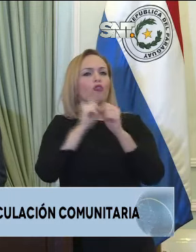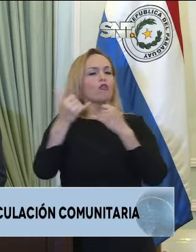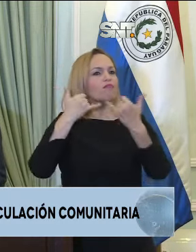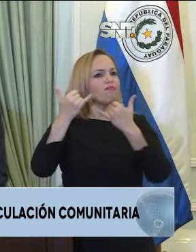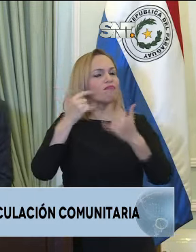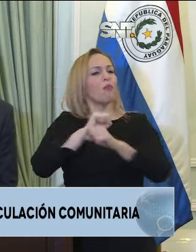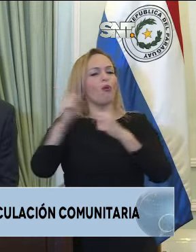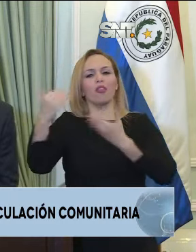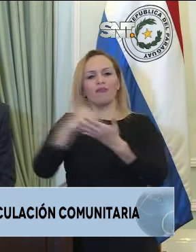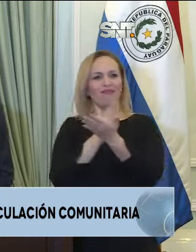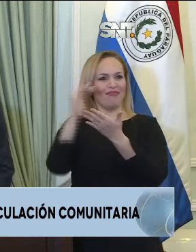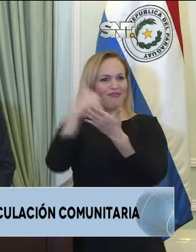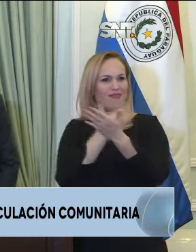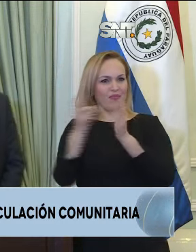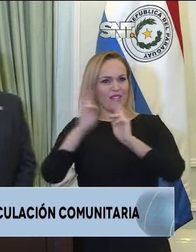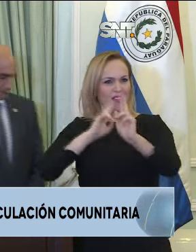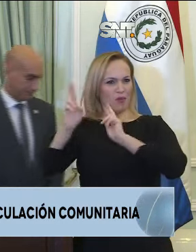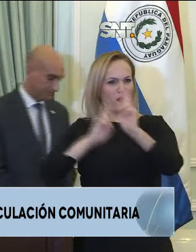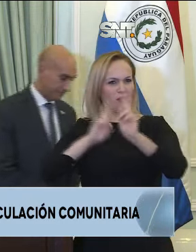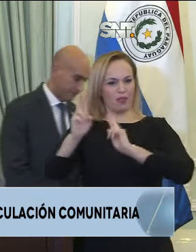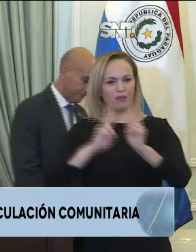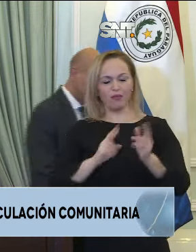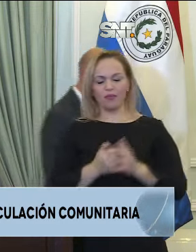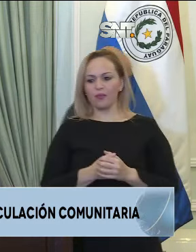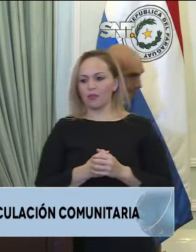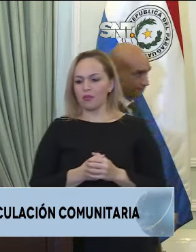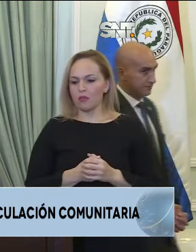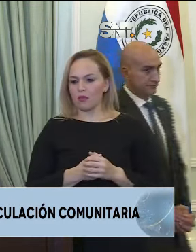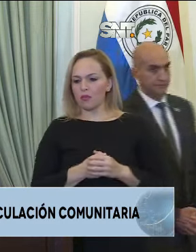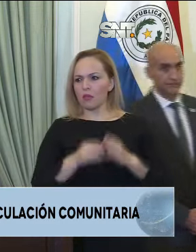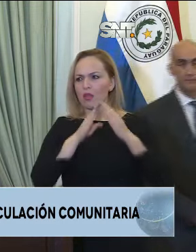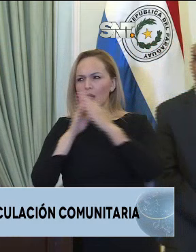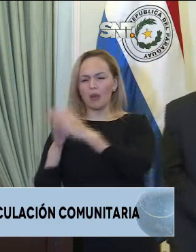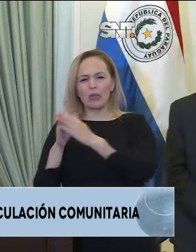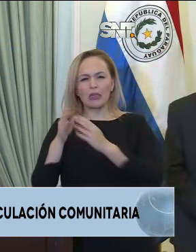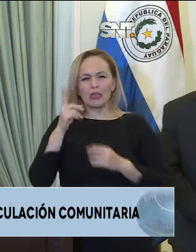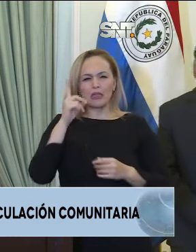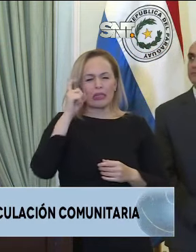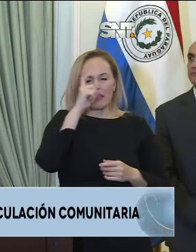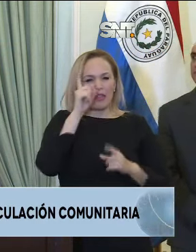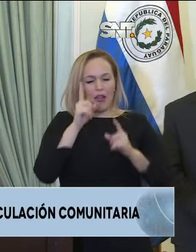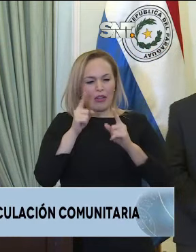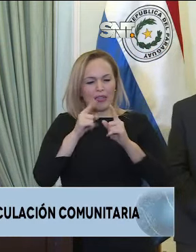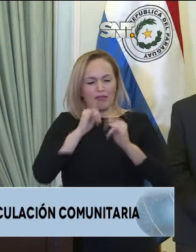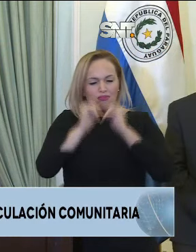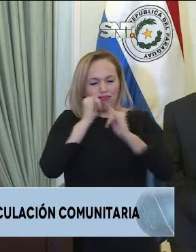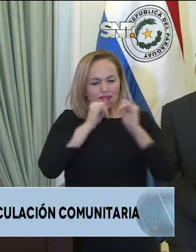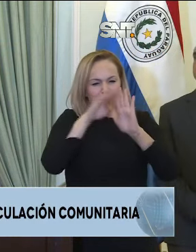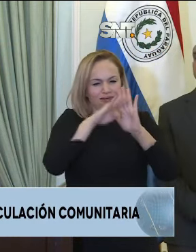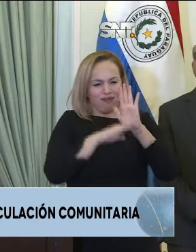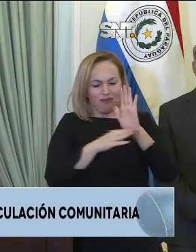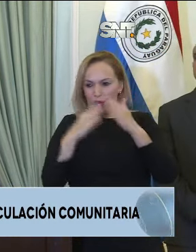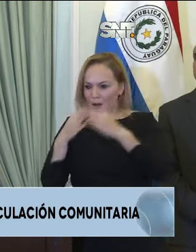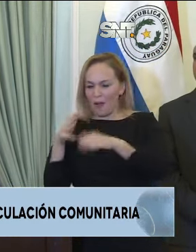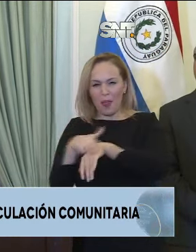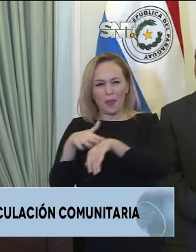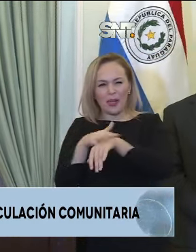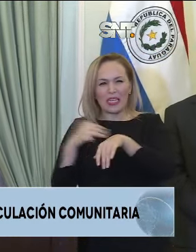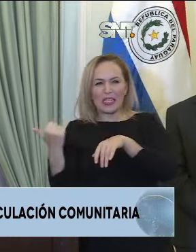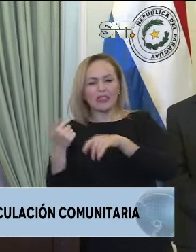Ministra Kramer, de la extensa lista de excepciones que leyó, me fue difícil seguirle el hilo, pero ¿qué postura hay con los mercados